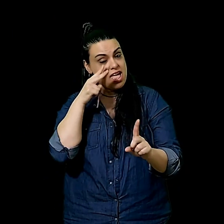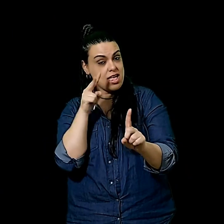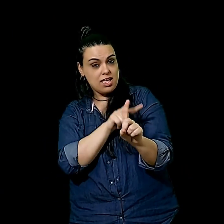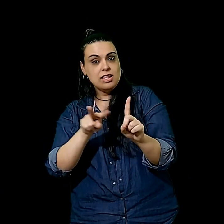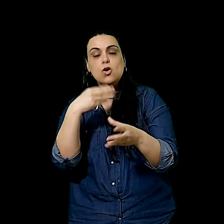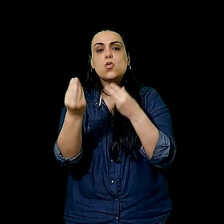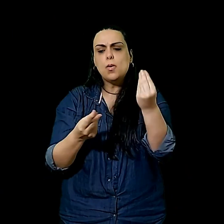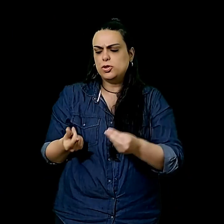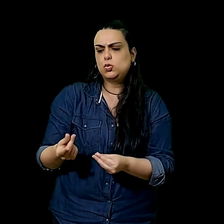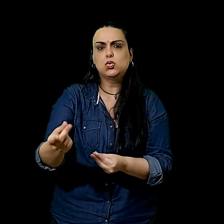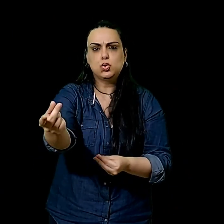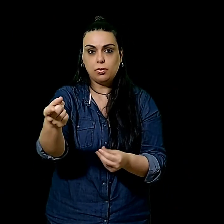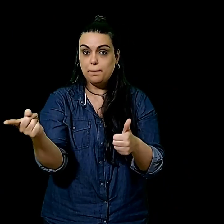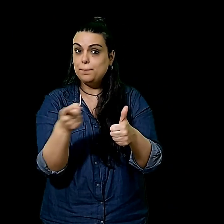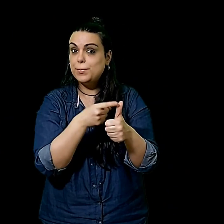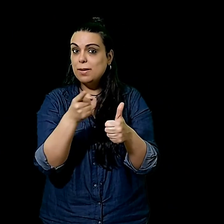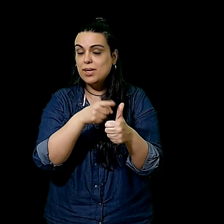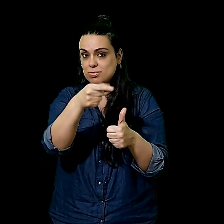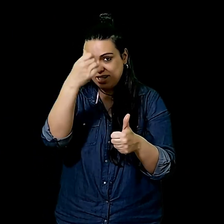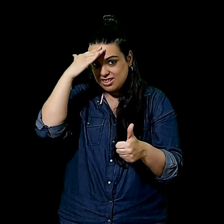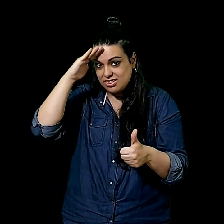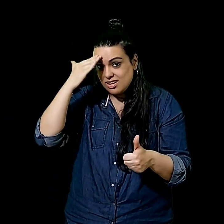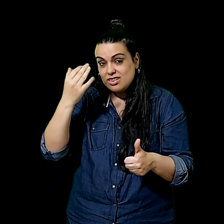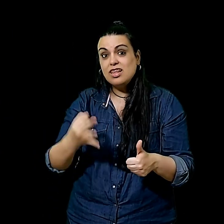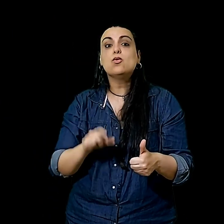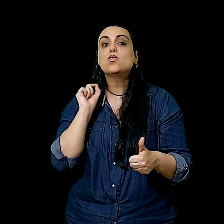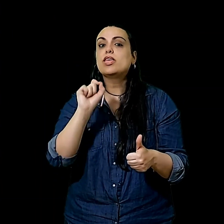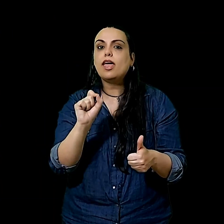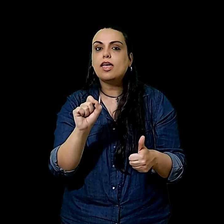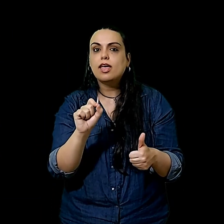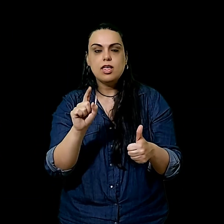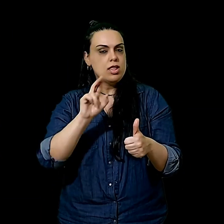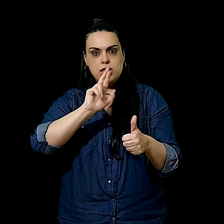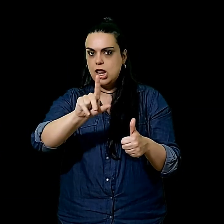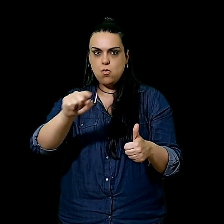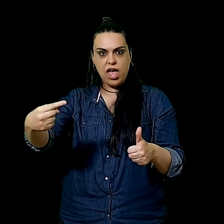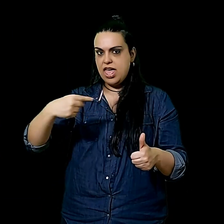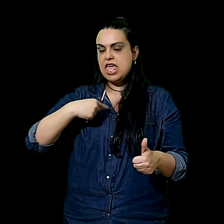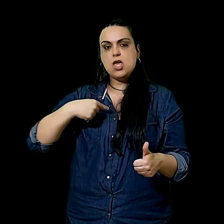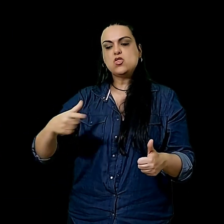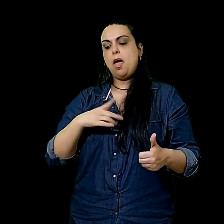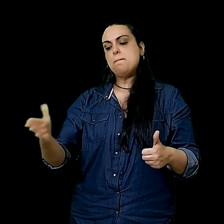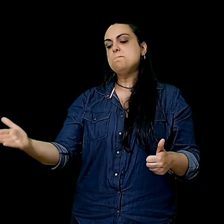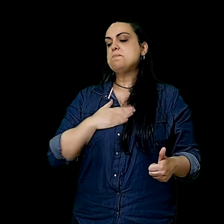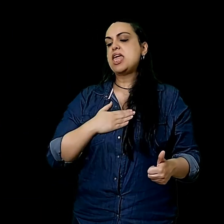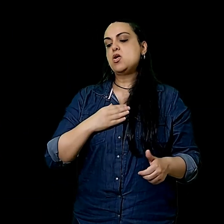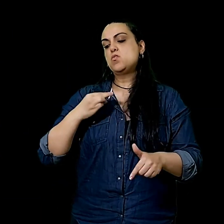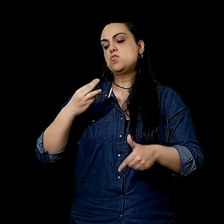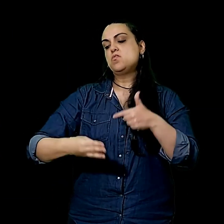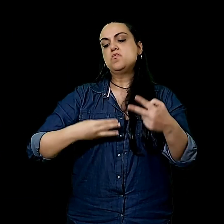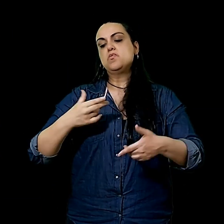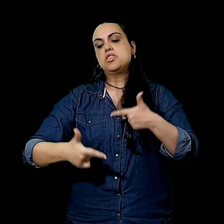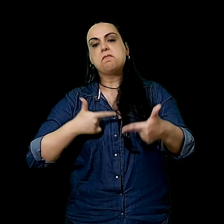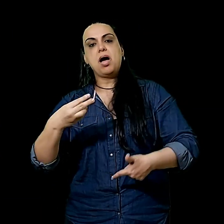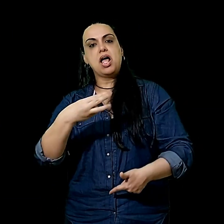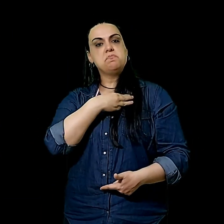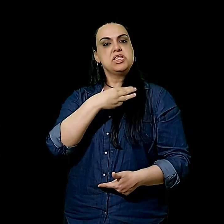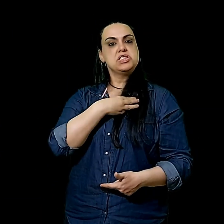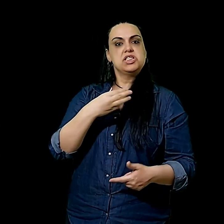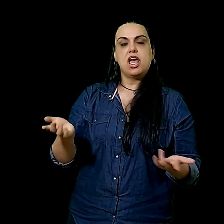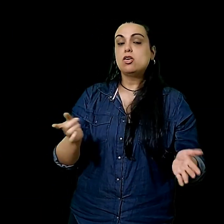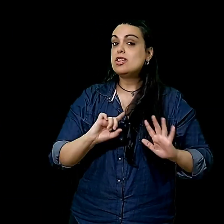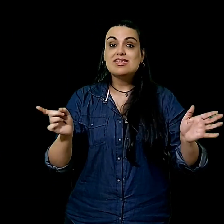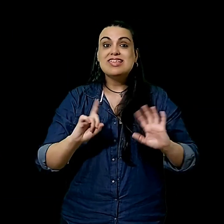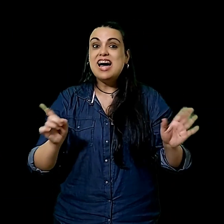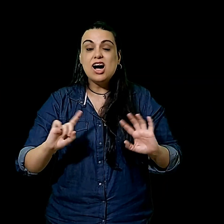é a durabilidade de uma chamada? A primeira coisa que eu preciso compreender é essa. Não sou eu que tenho o ministério, é o ministério que me tem.